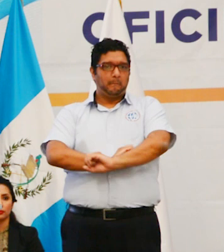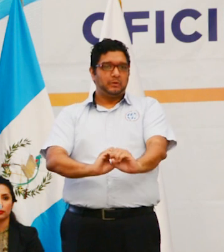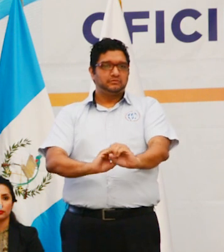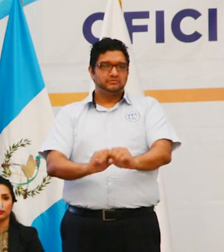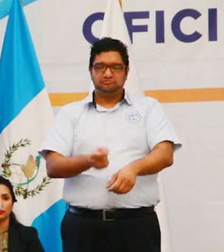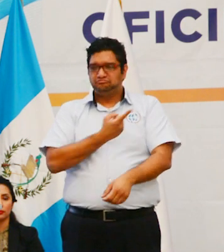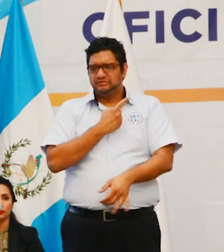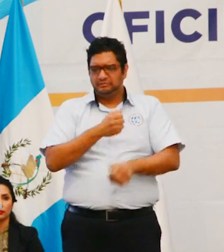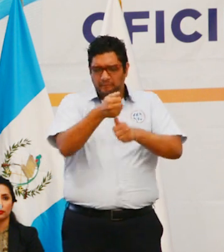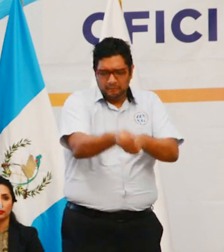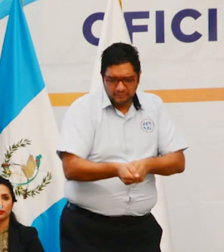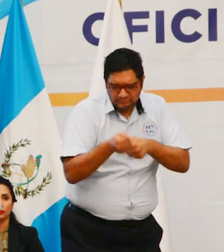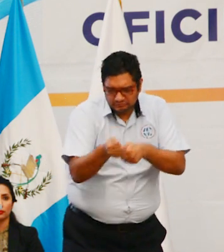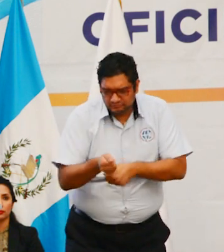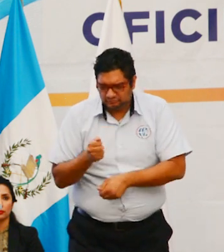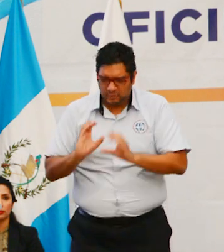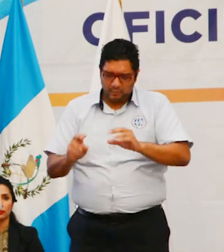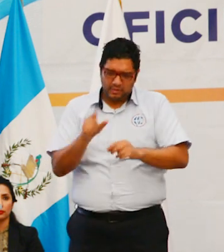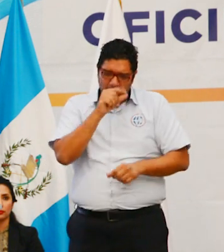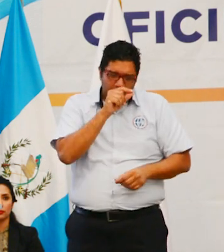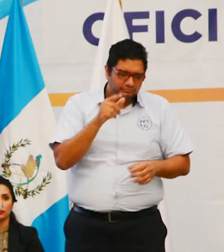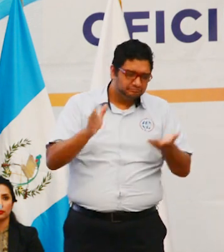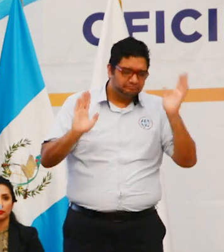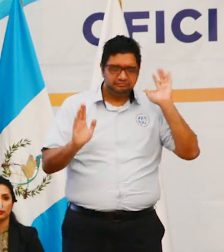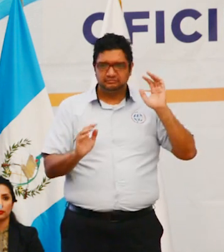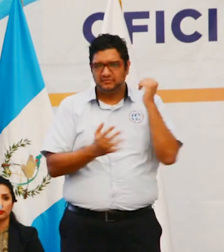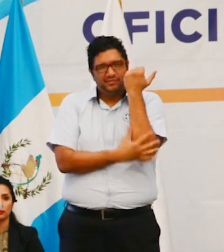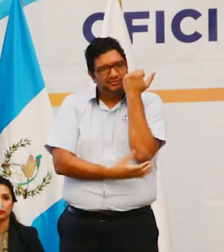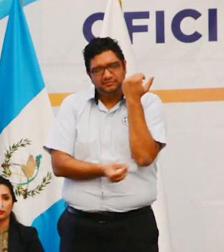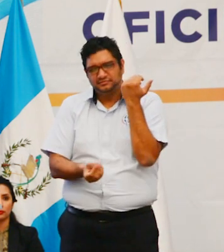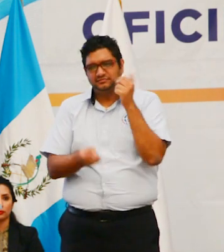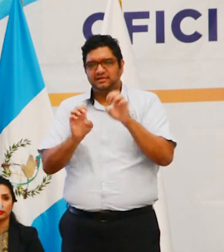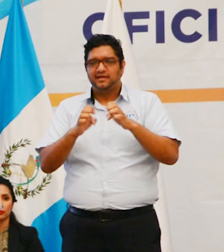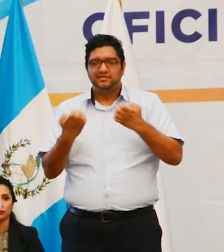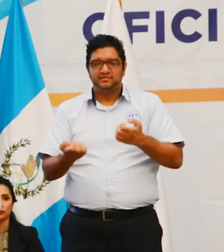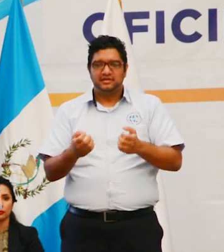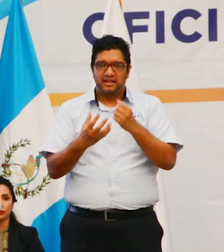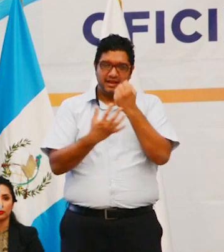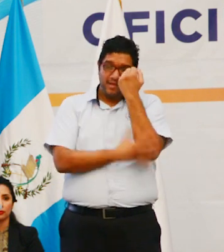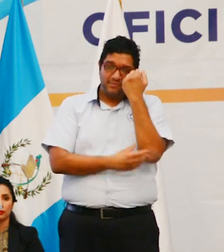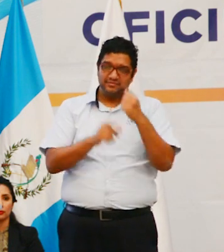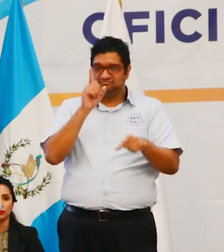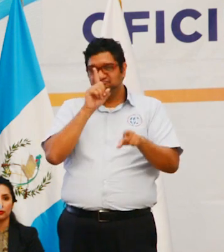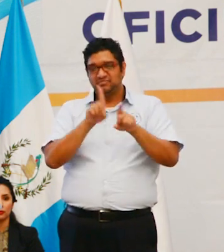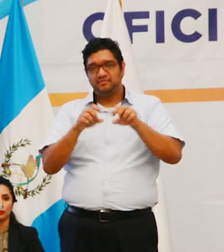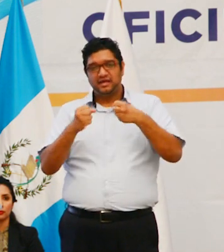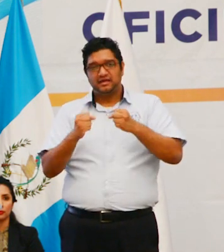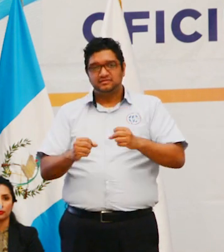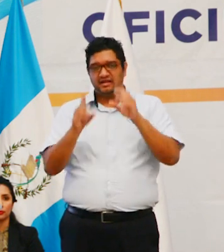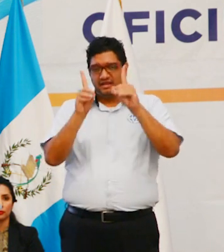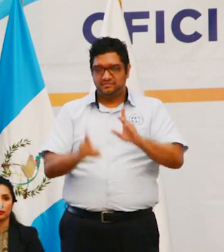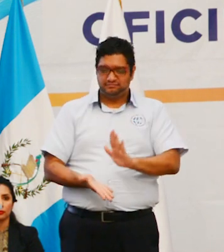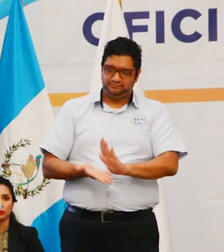la habilitación, la educación de las personas con discapacidad, para que de acuerdo a las competencias y con esos ajustes